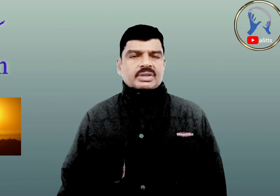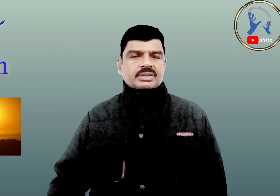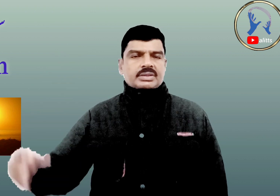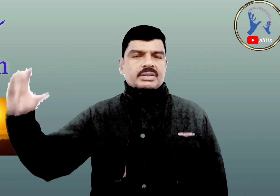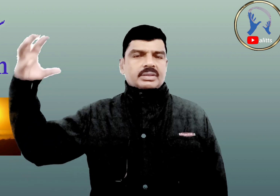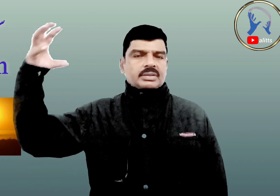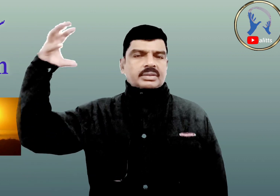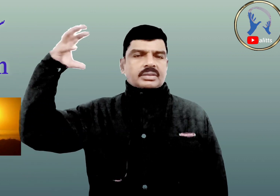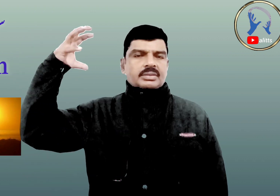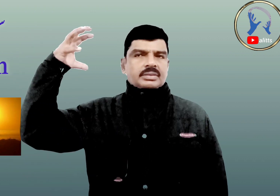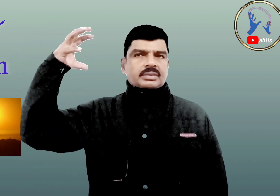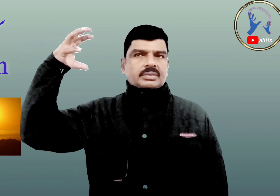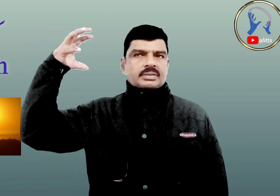सूरज।